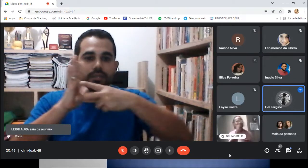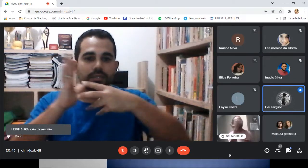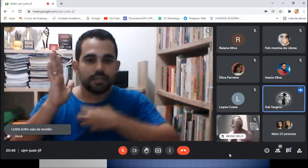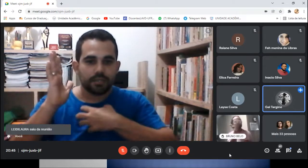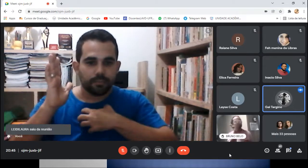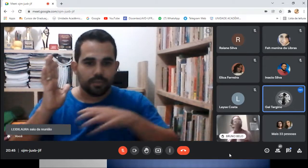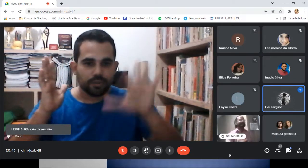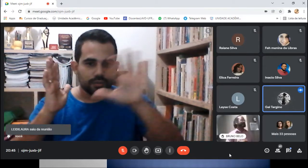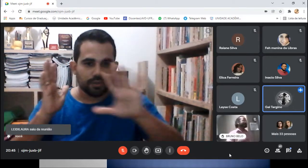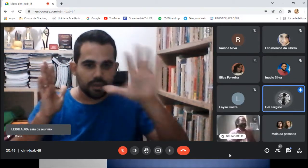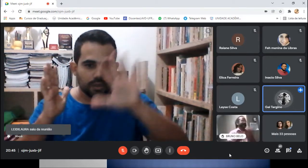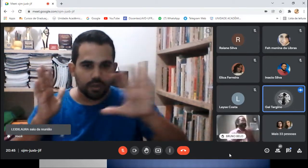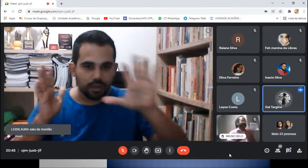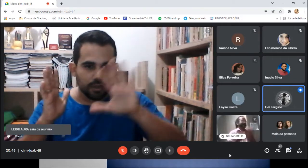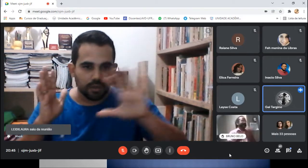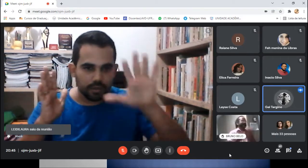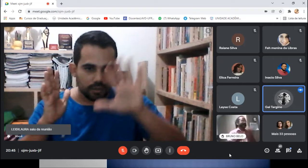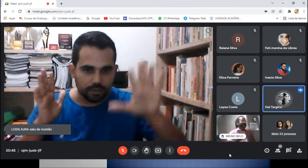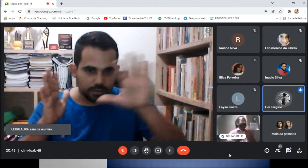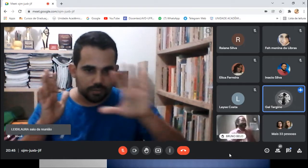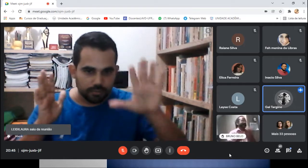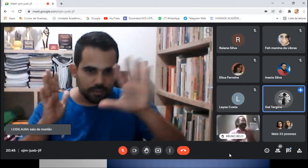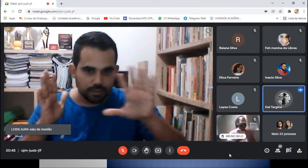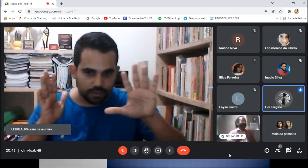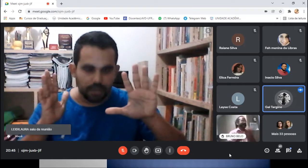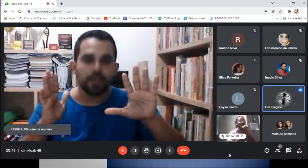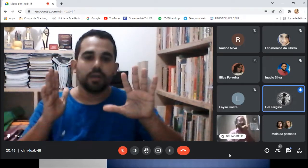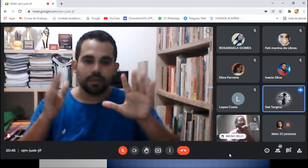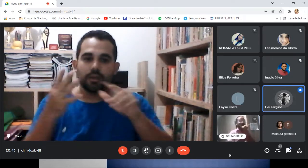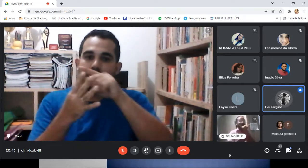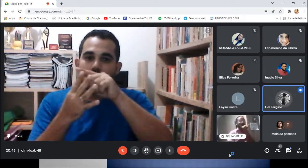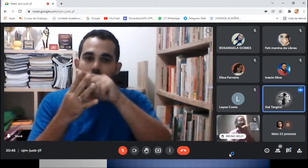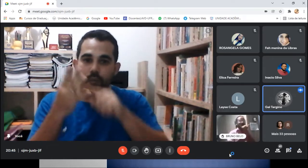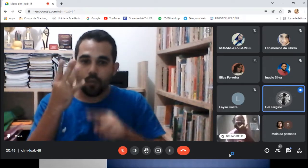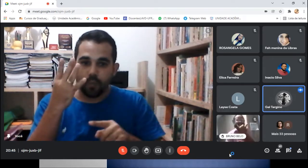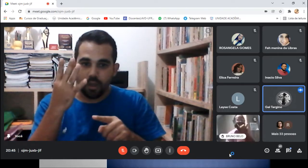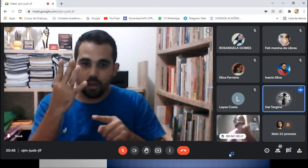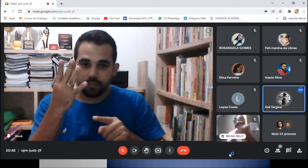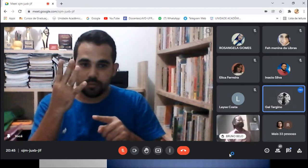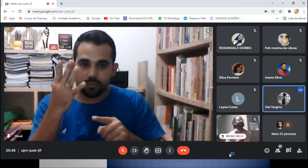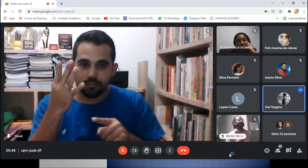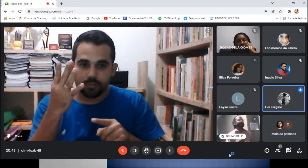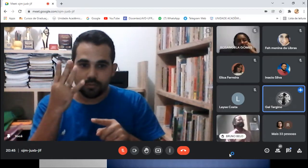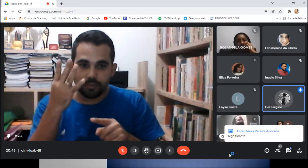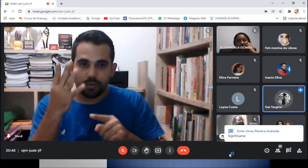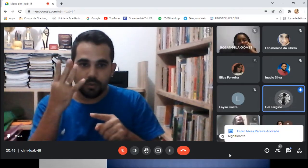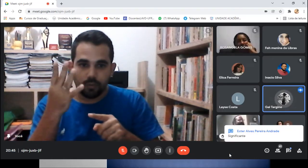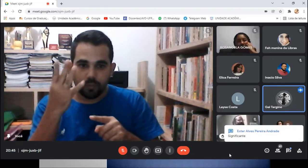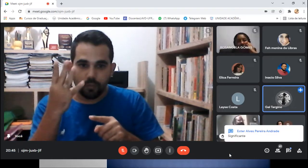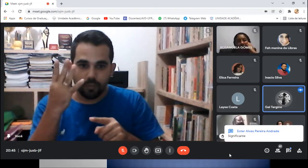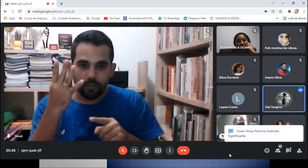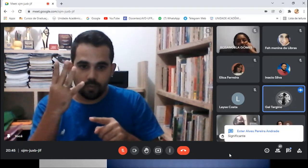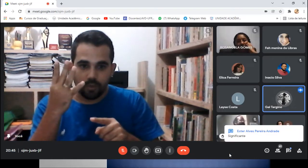imagéticos. Então, isso é um foco da área de pesquisa da linguística. Esses 4 pontos,